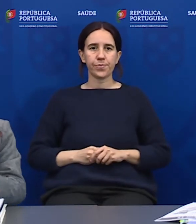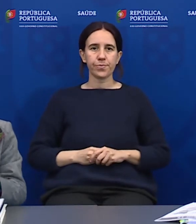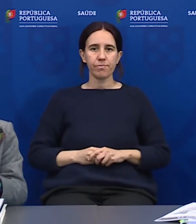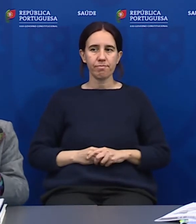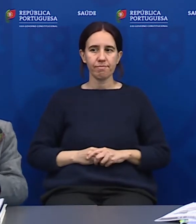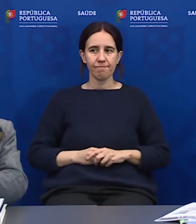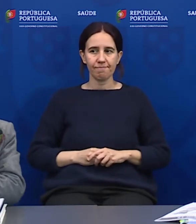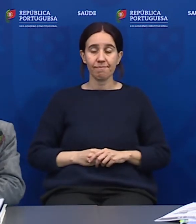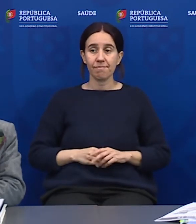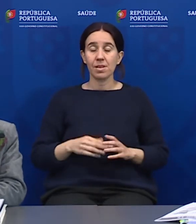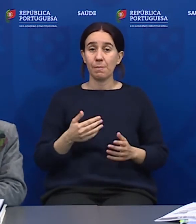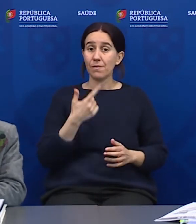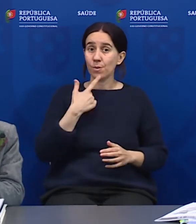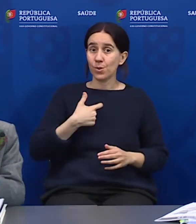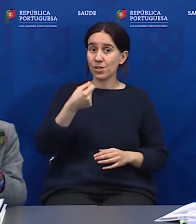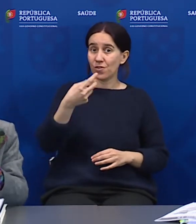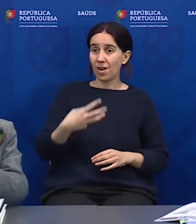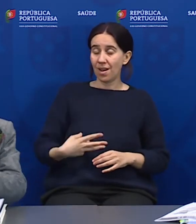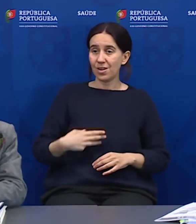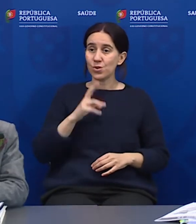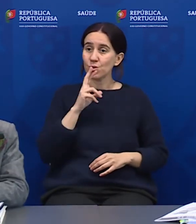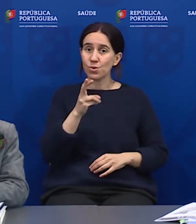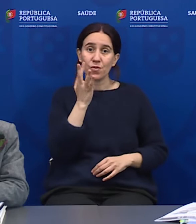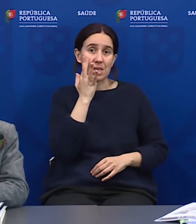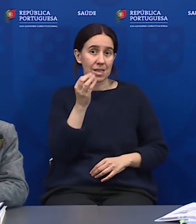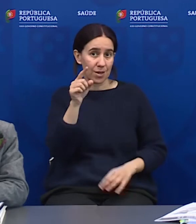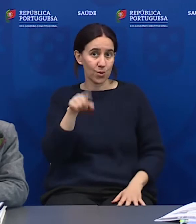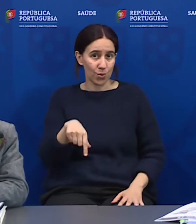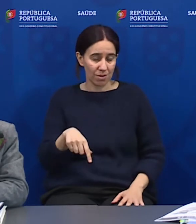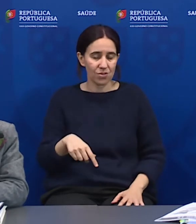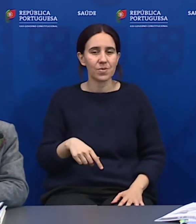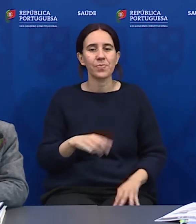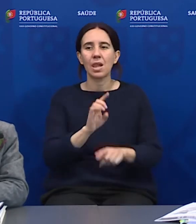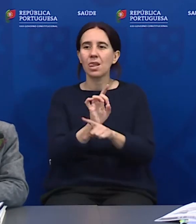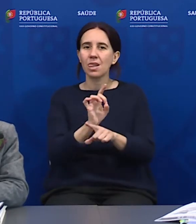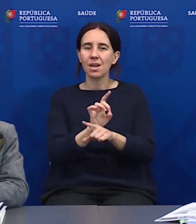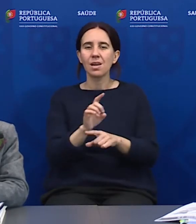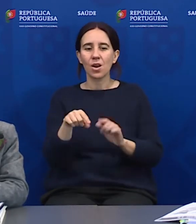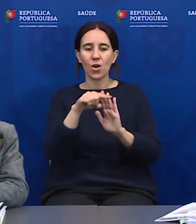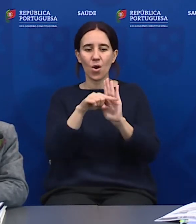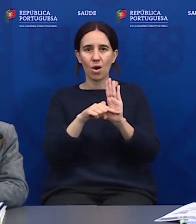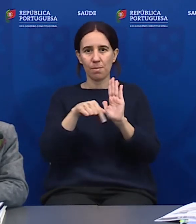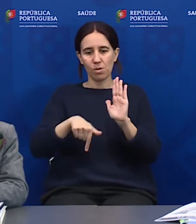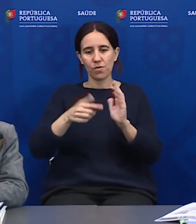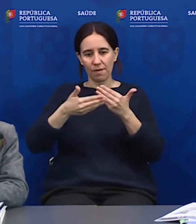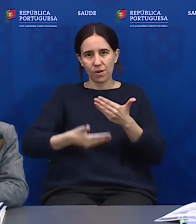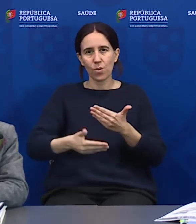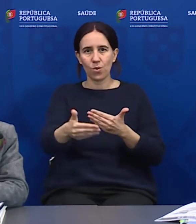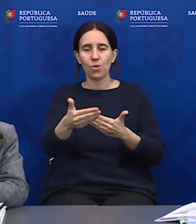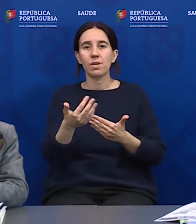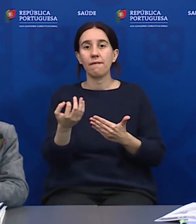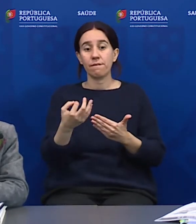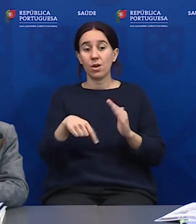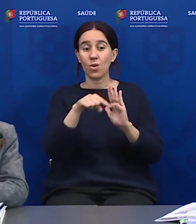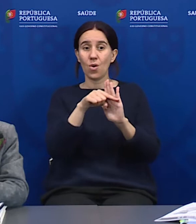Bem, fez-me várias perguntas e eu vou tentar responder a todas. Relativamente à norma que entra em vigor, obviamente